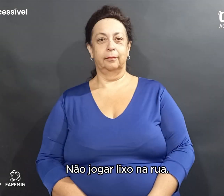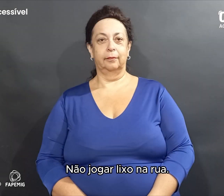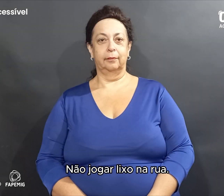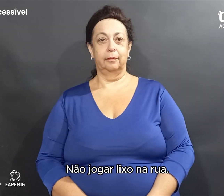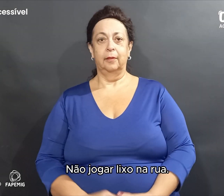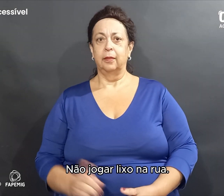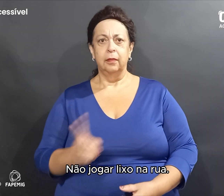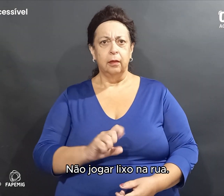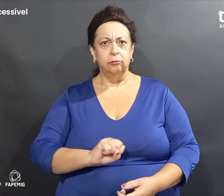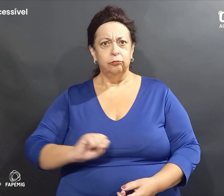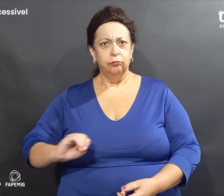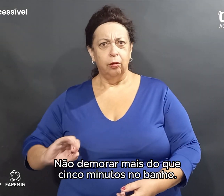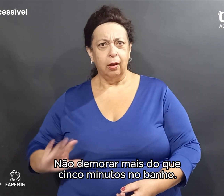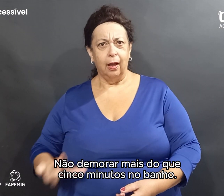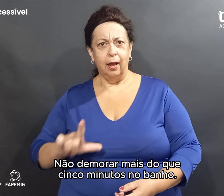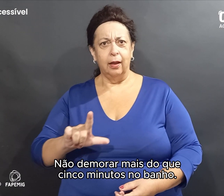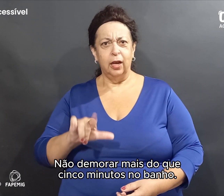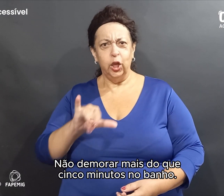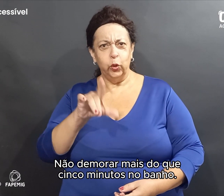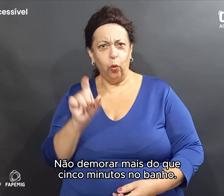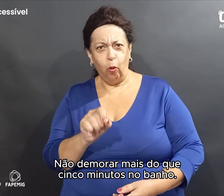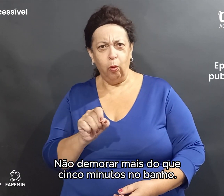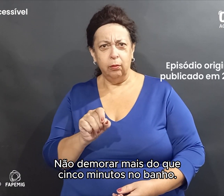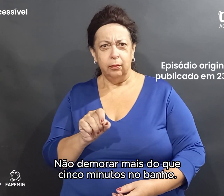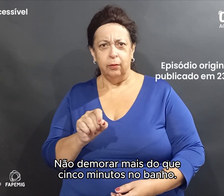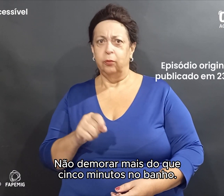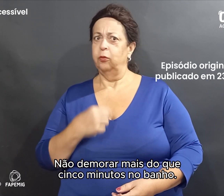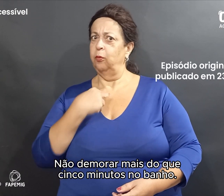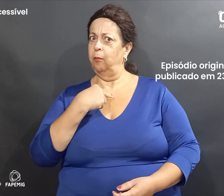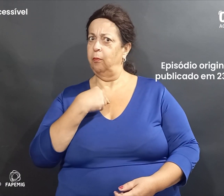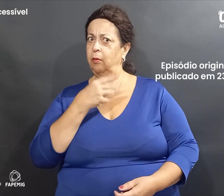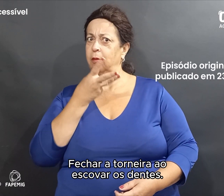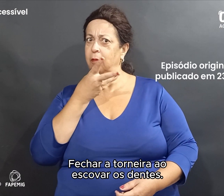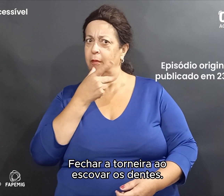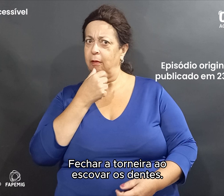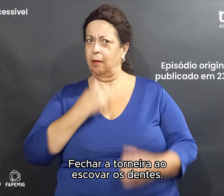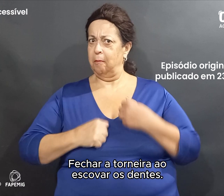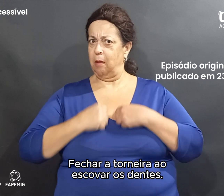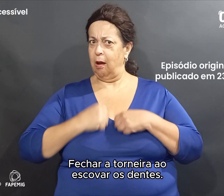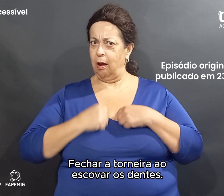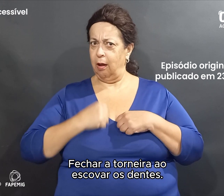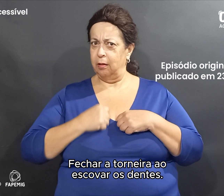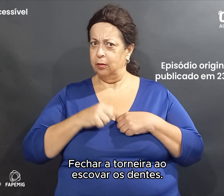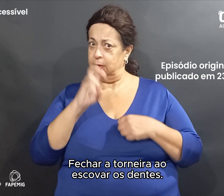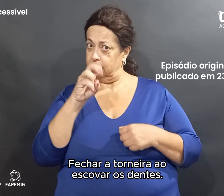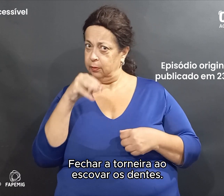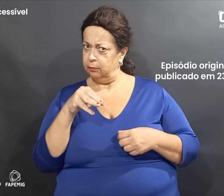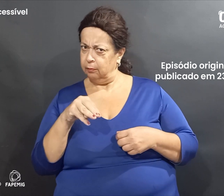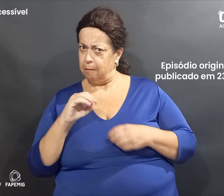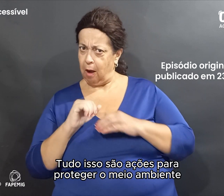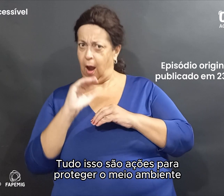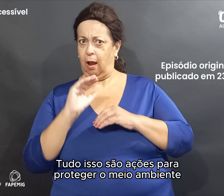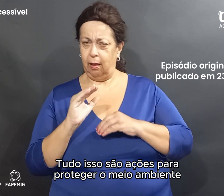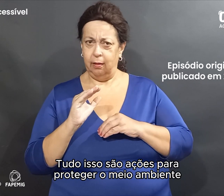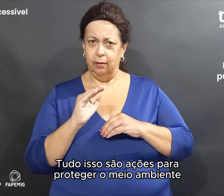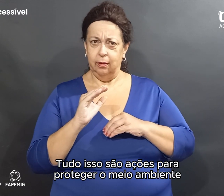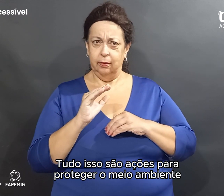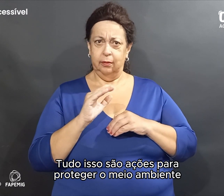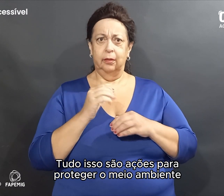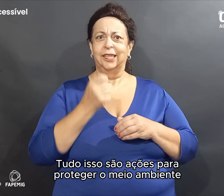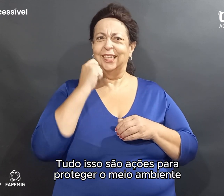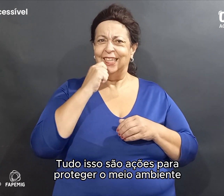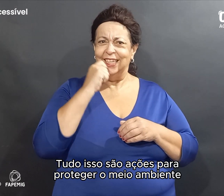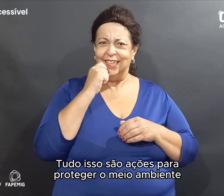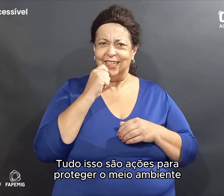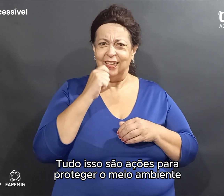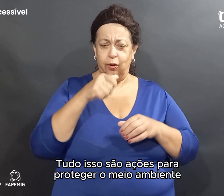Não jogar lixo na rua. Não demorar mais que 5 minutos no banho. Fechar a torneira ao escovar os dentes. Tudo isso são